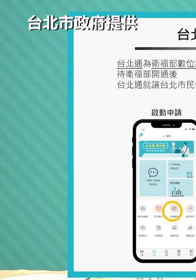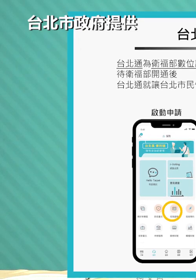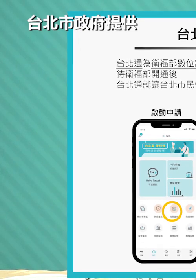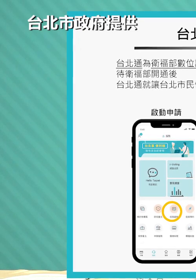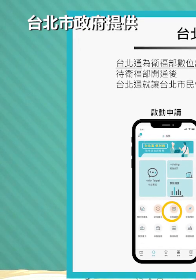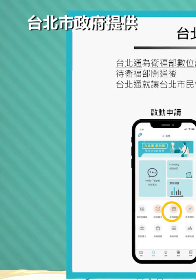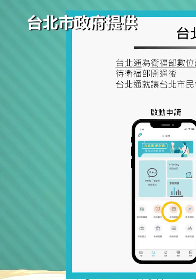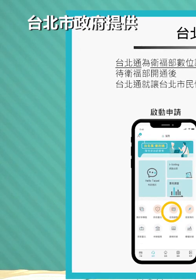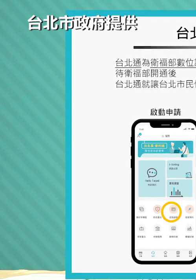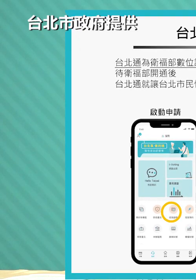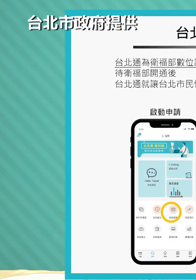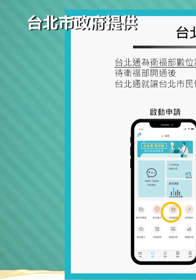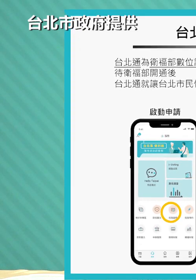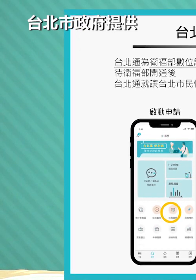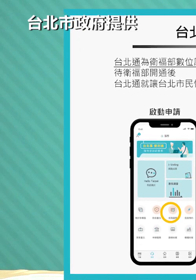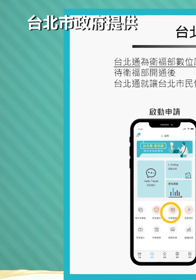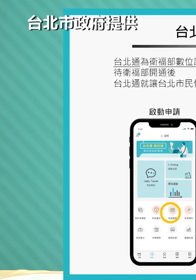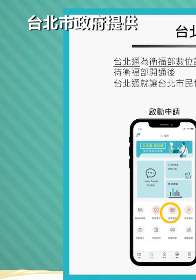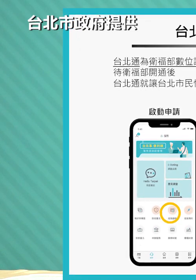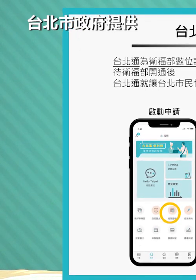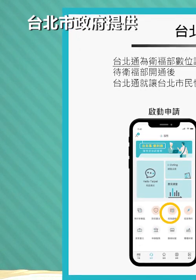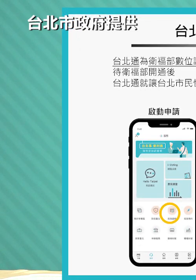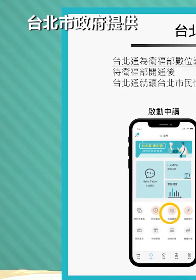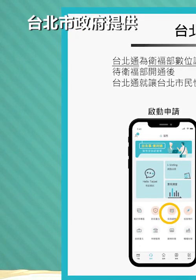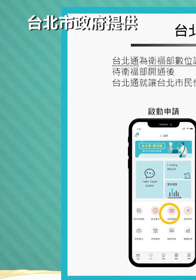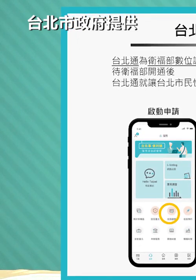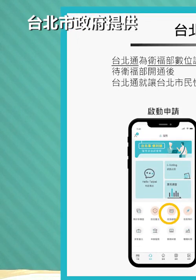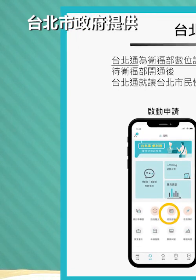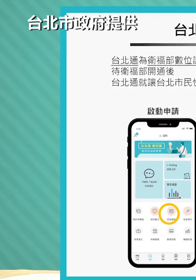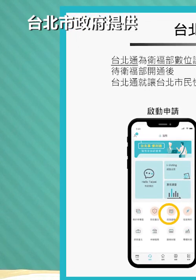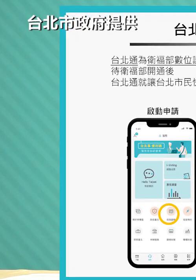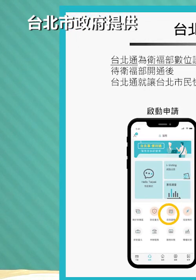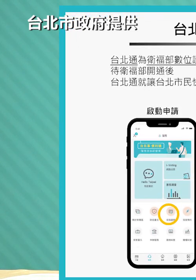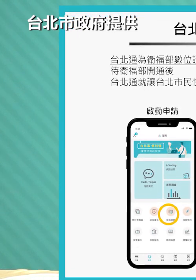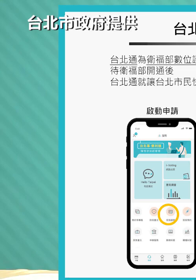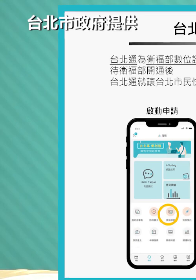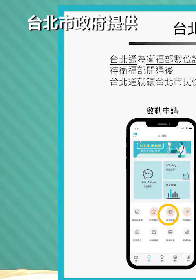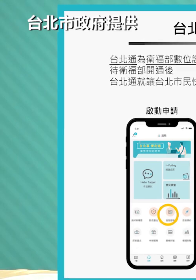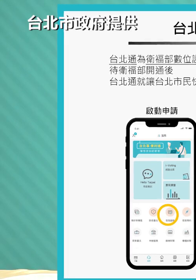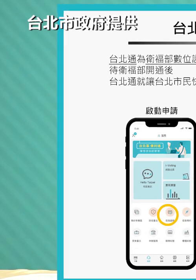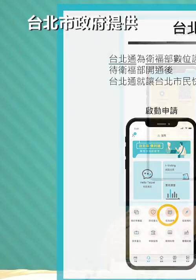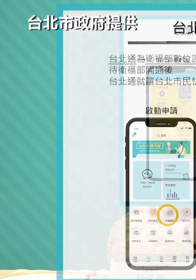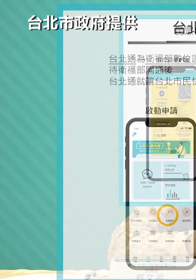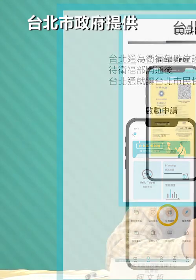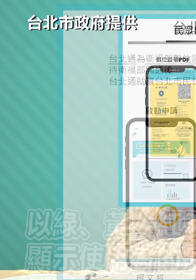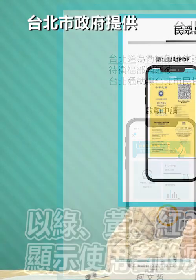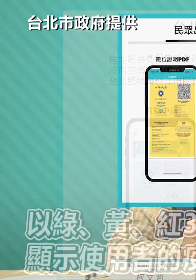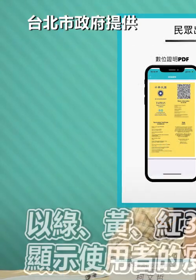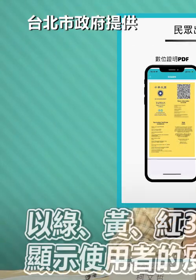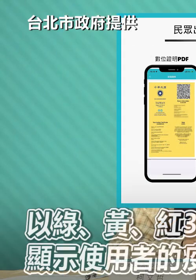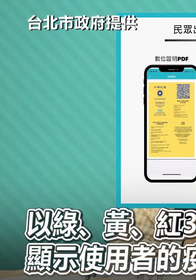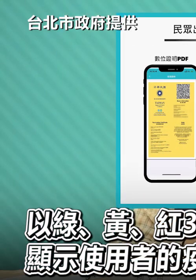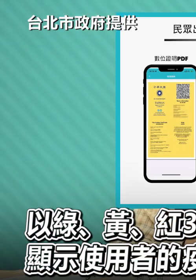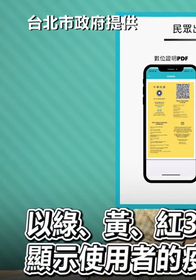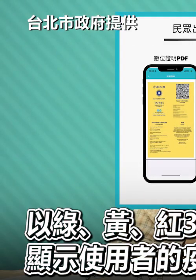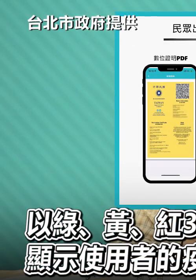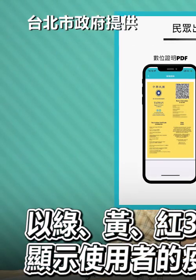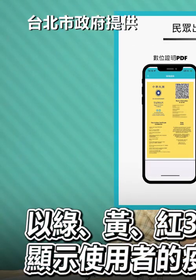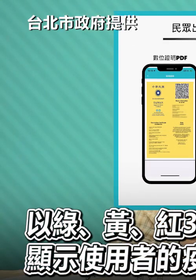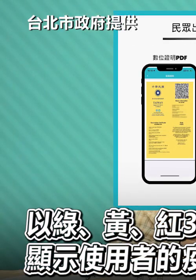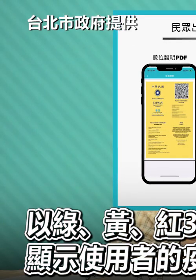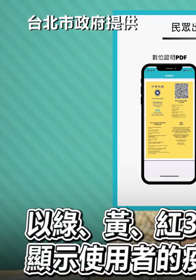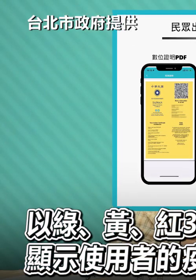同意不同意？我们台北通去帮你借接中央的资料。如果你同意，检查以后你知道，如果你是比方